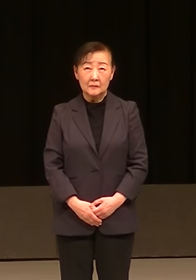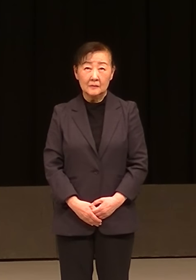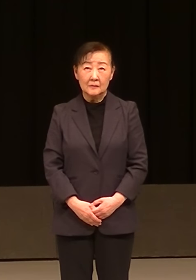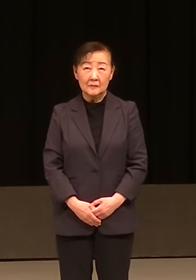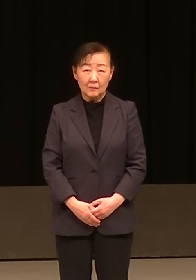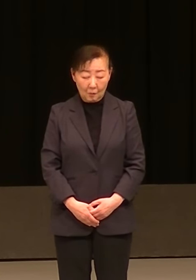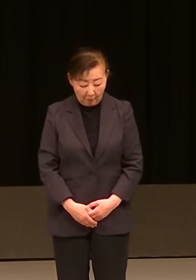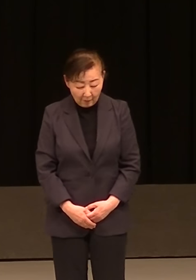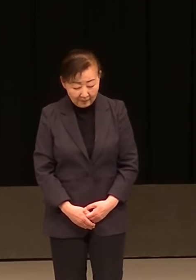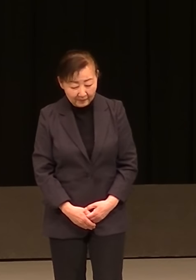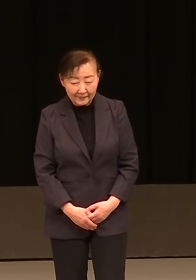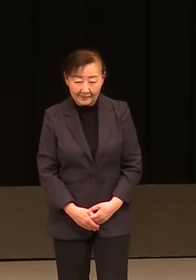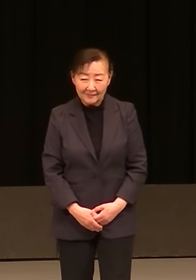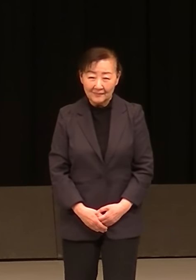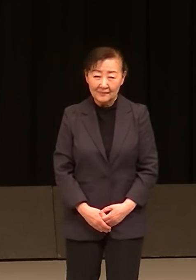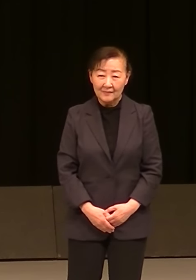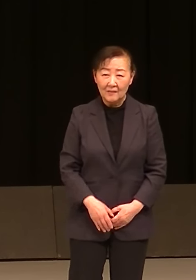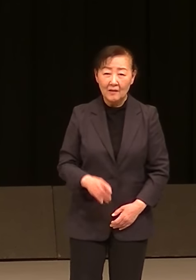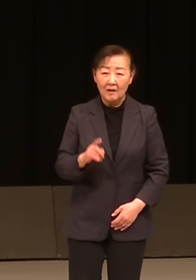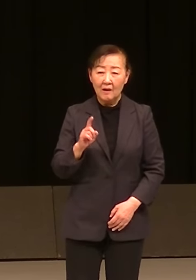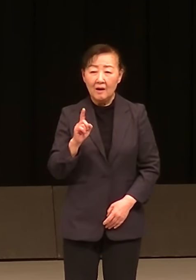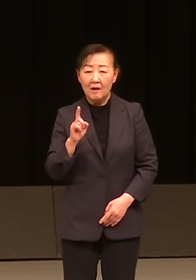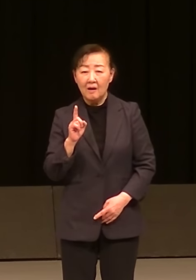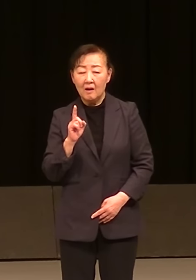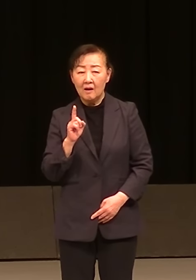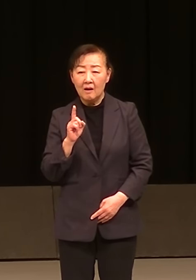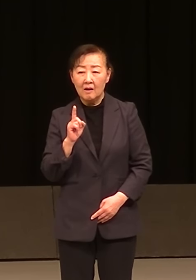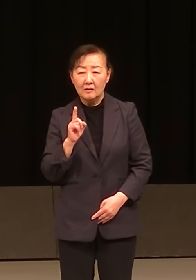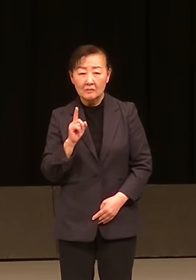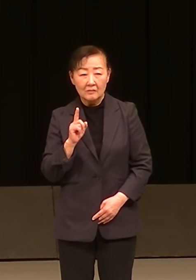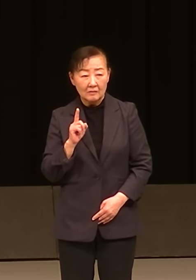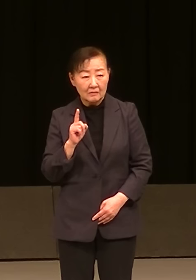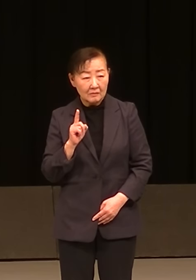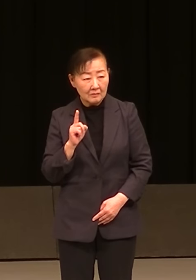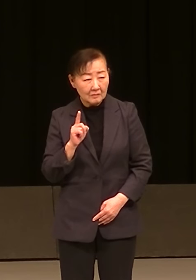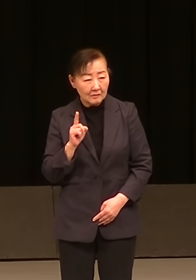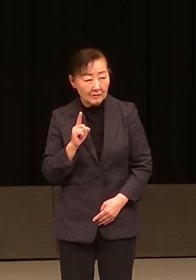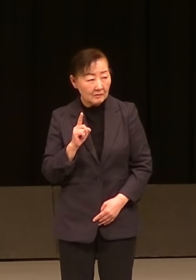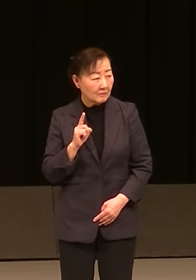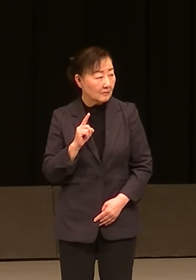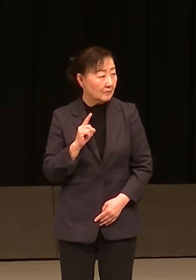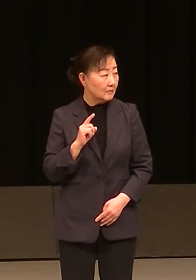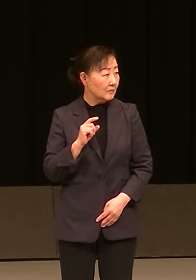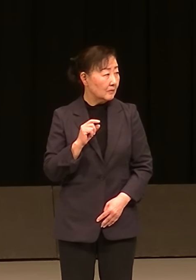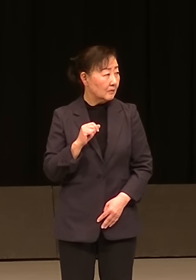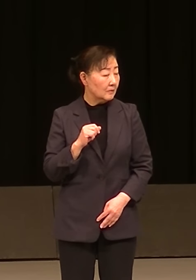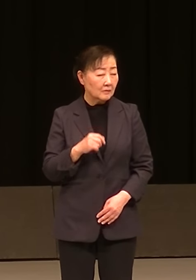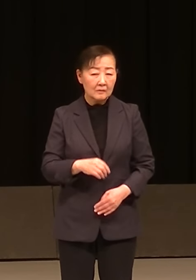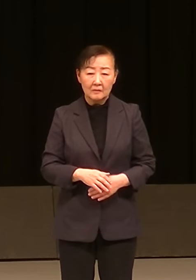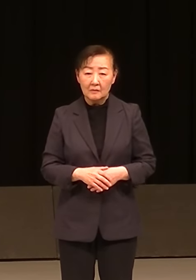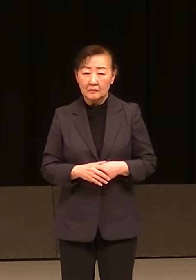ということなんです。 はい、わかりました。何が次第にステルスって行われる、